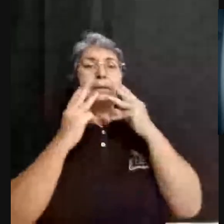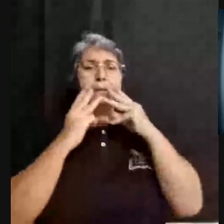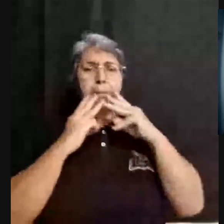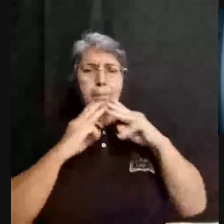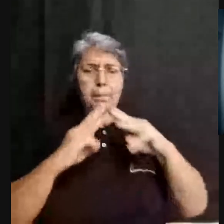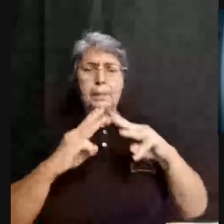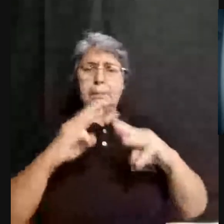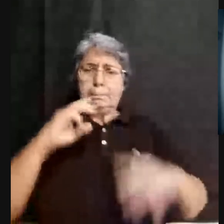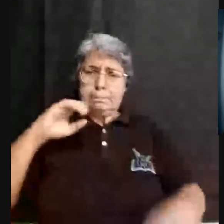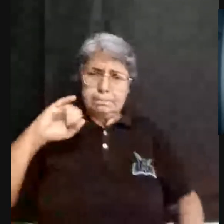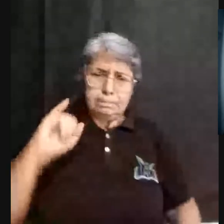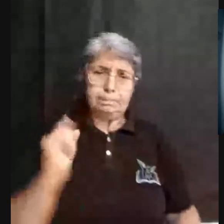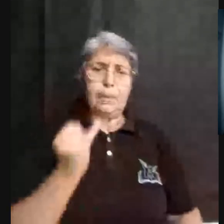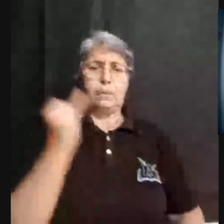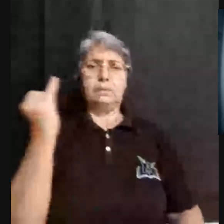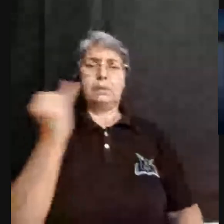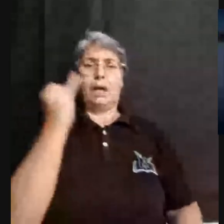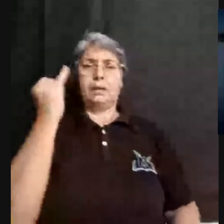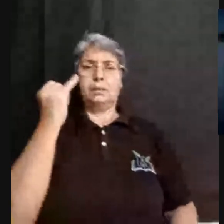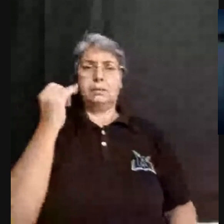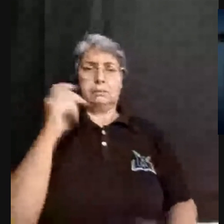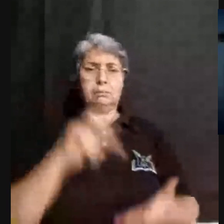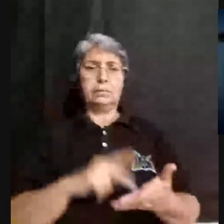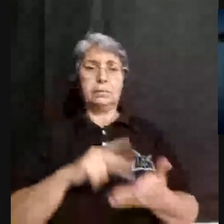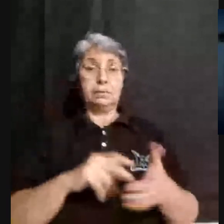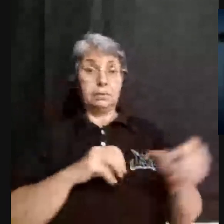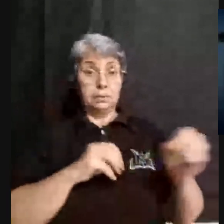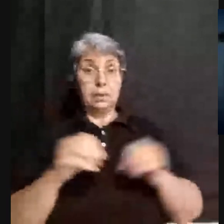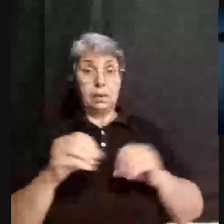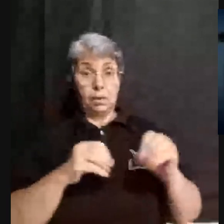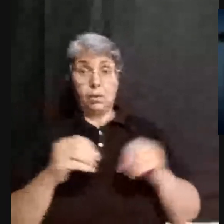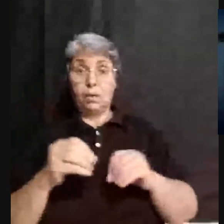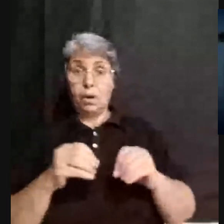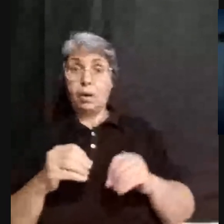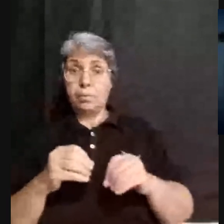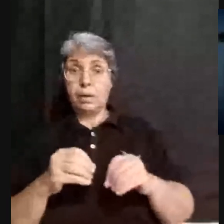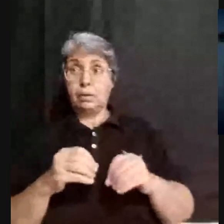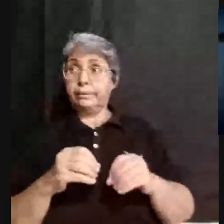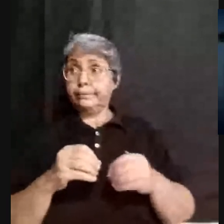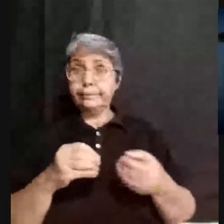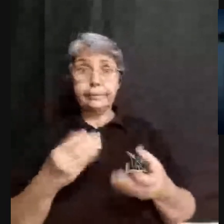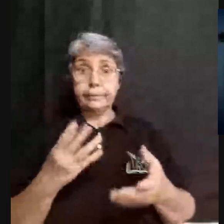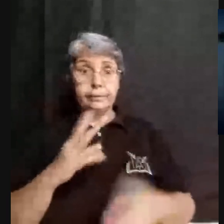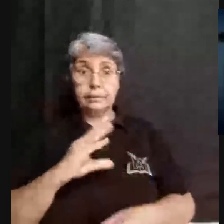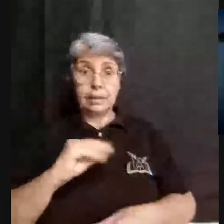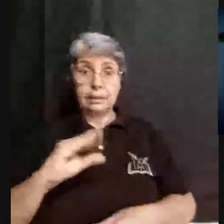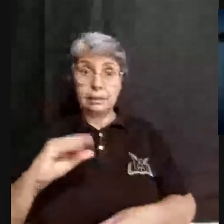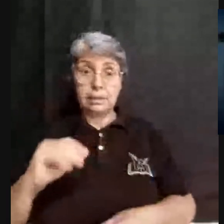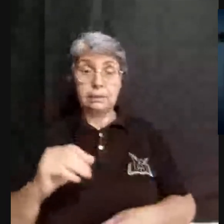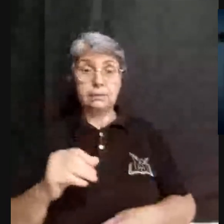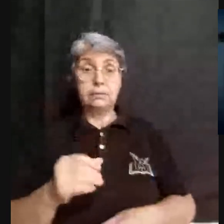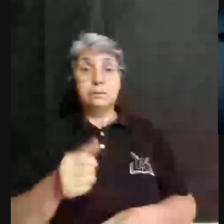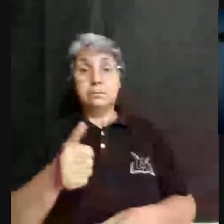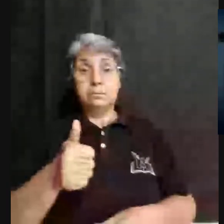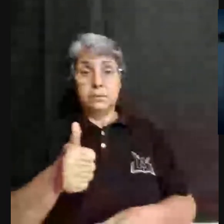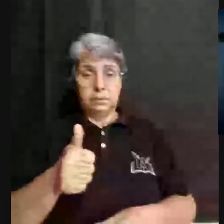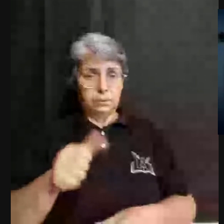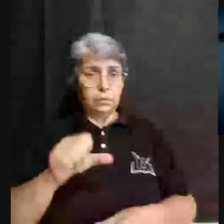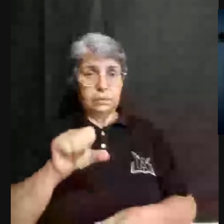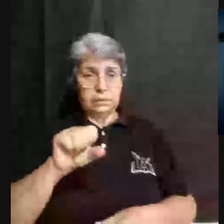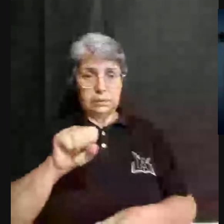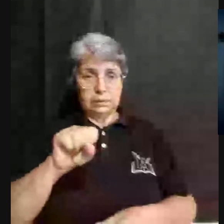naquele momento. E que a obra estava muito atrasada em 1893, 5 anos após a Conferência